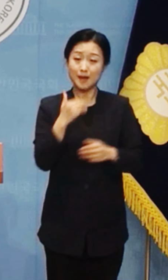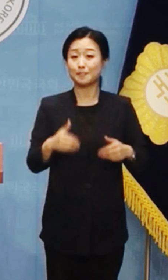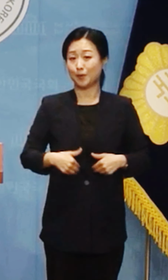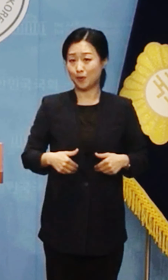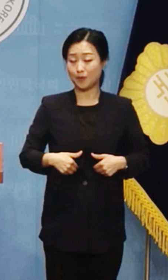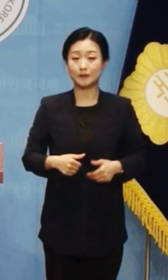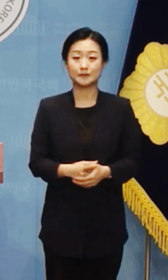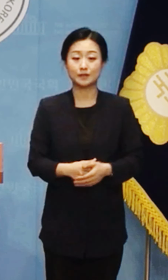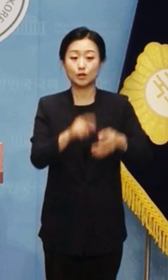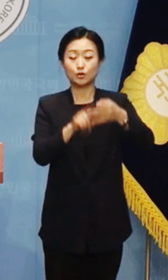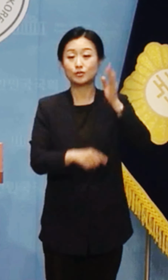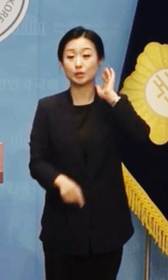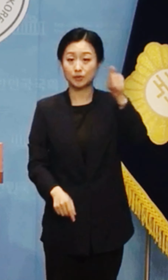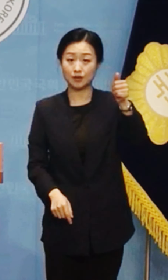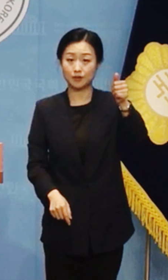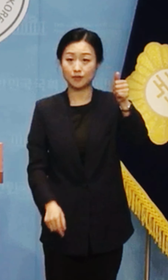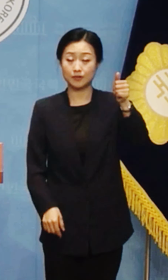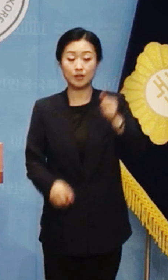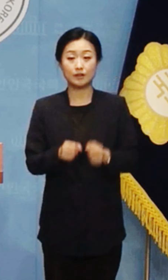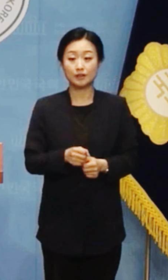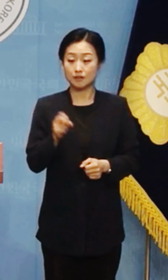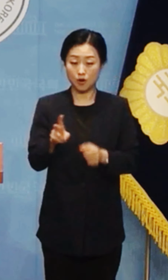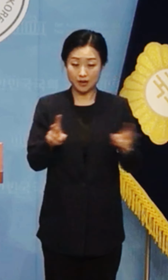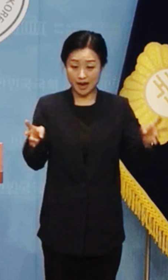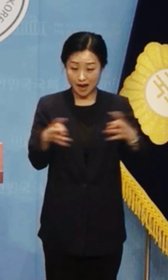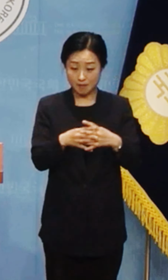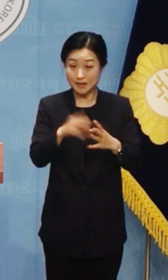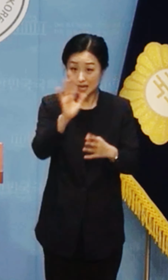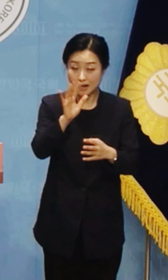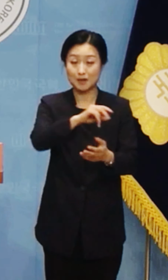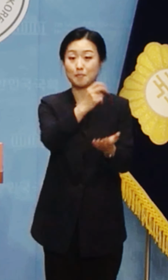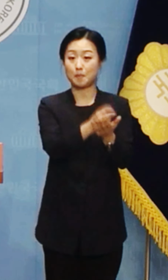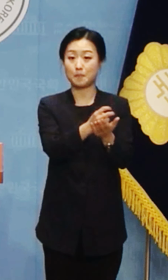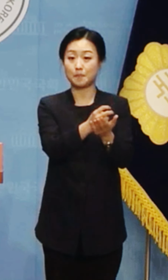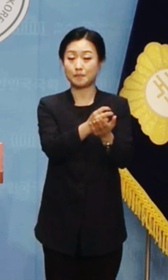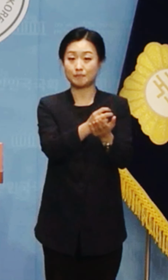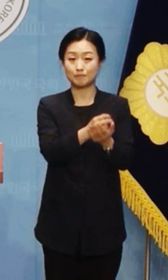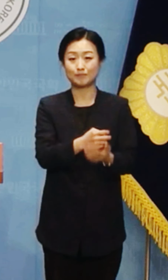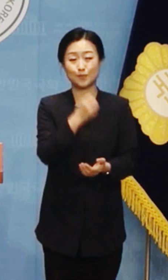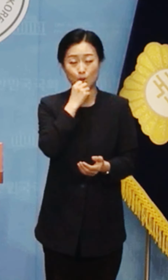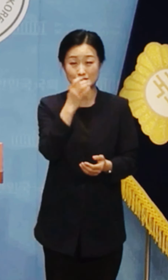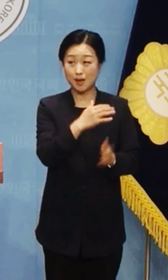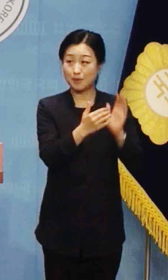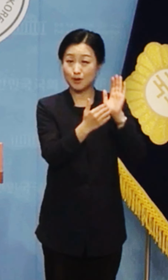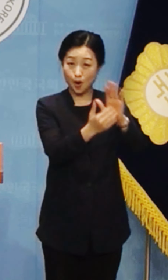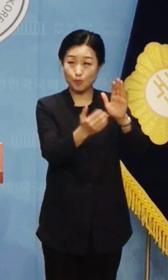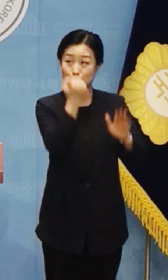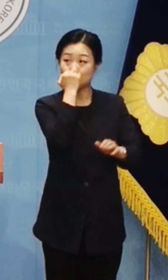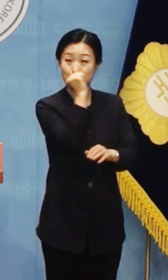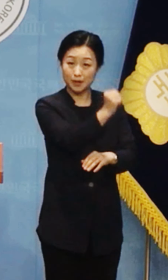합 윤석 대통령이 여야가 합의하지 않은 법안이라는 이유로 어차피 거부권을 행사할